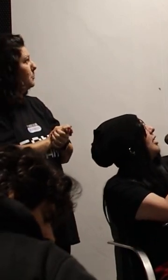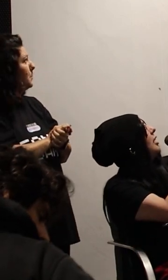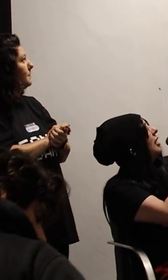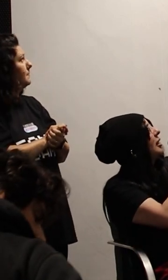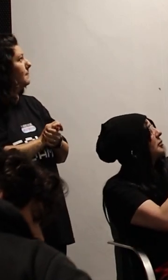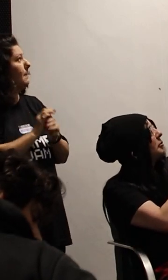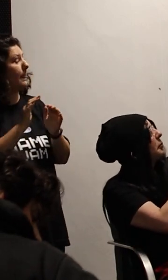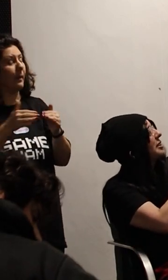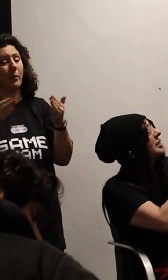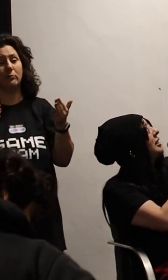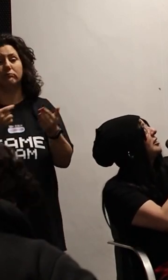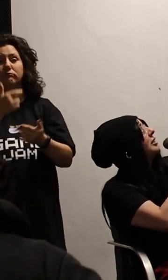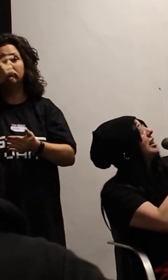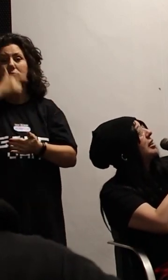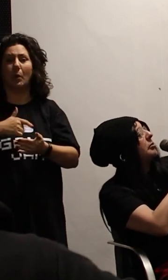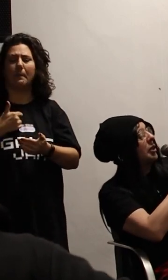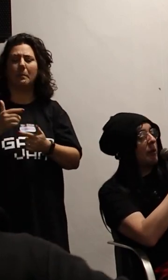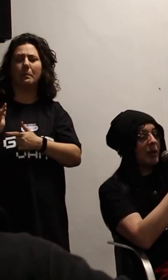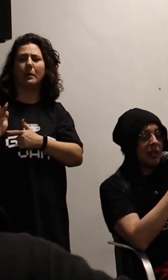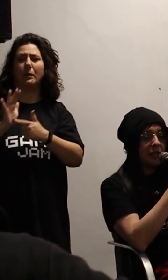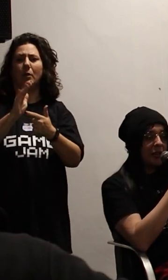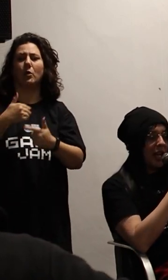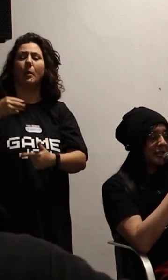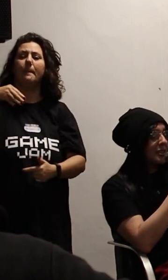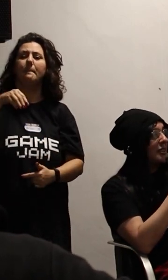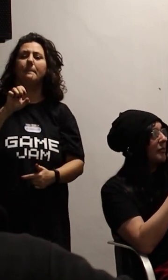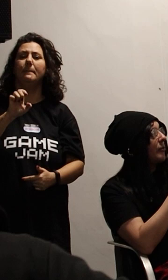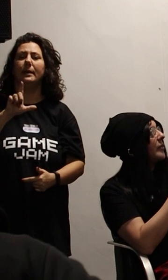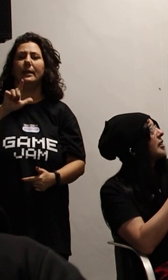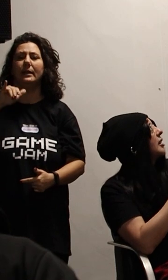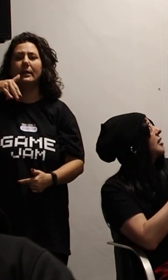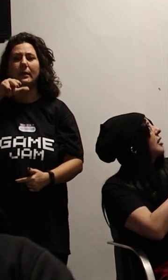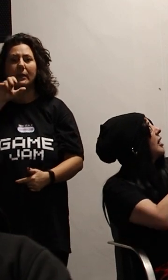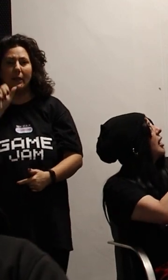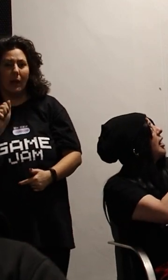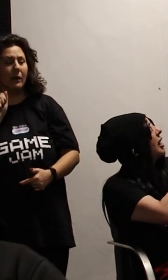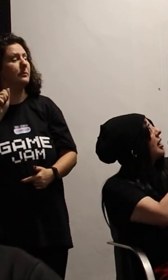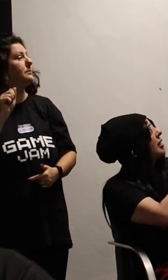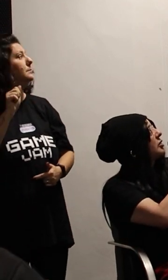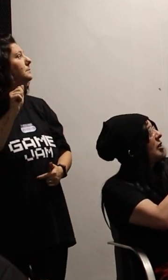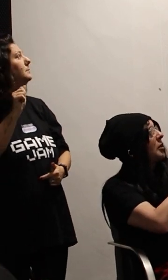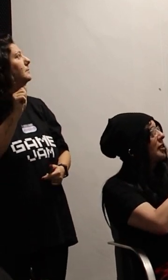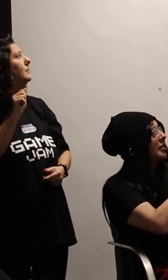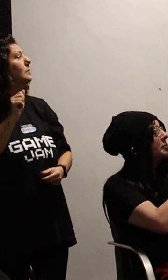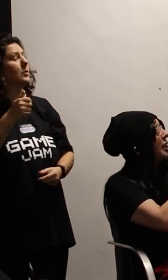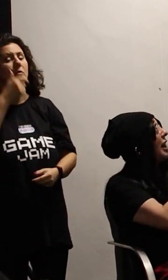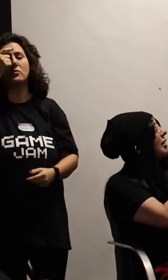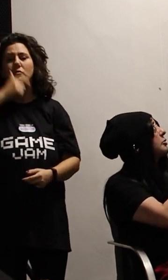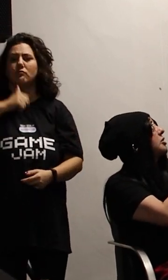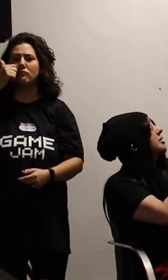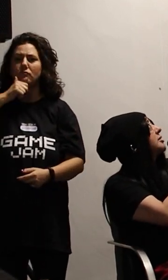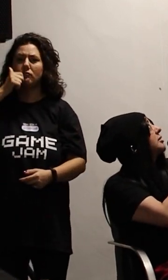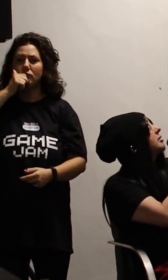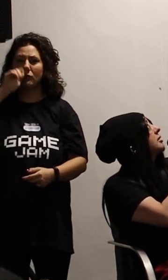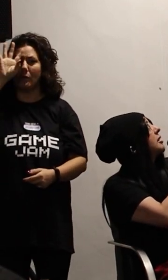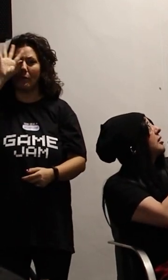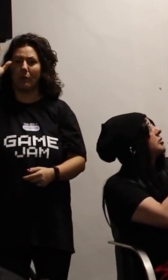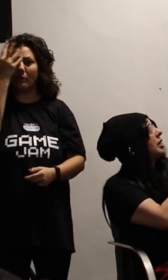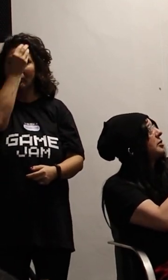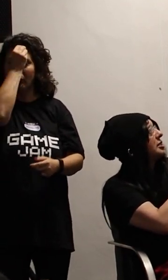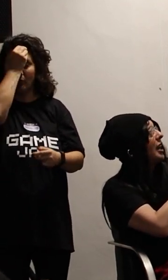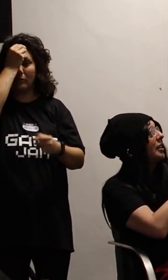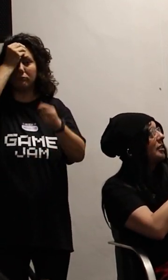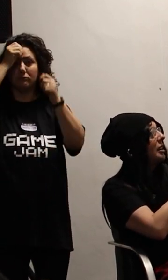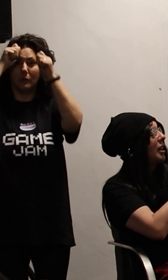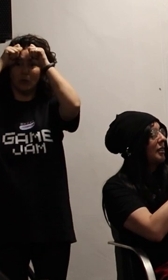Bom, apresentando, né? Meu nome é Melina Juraski. Eu sou uma mulher transbinária, autista,